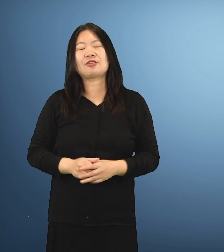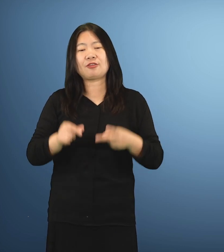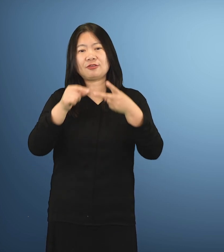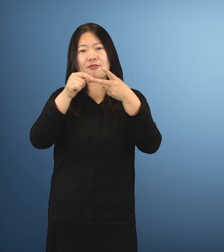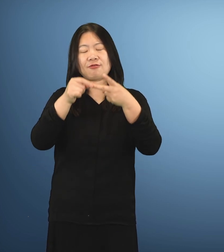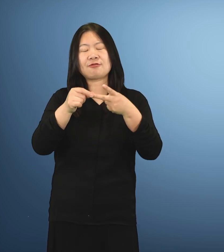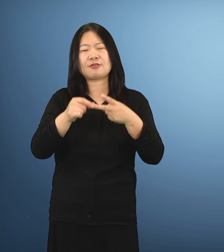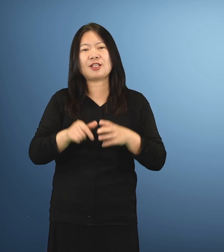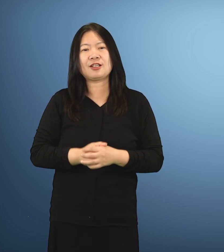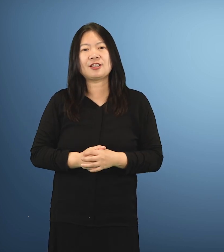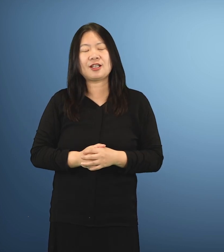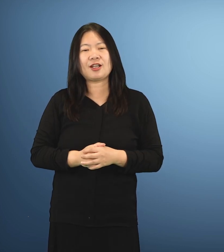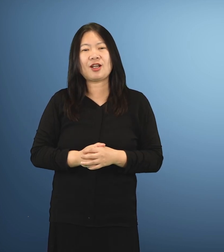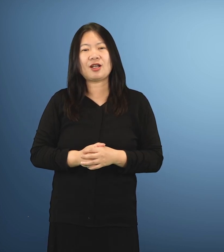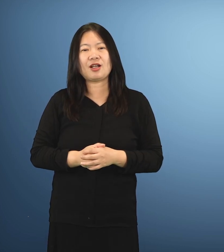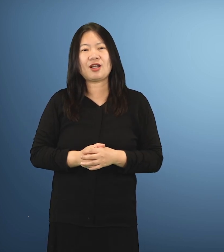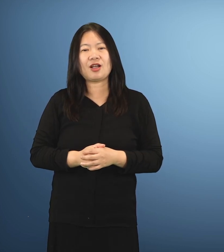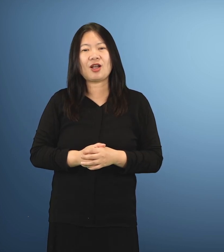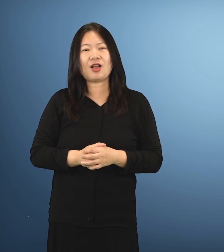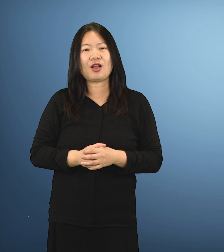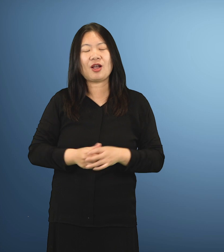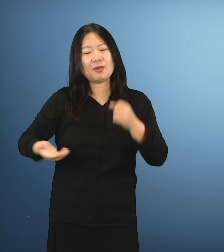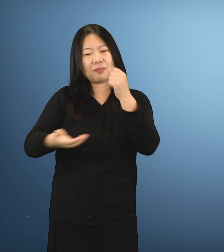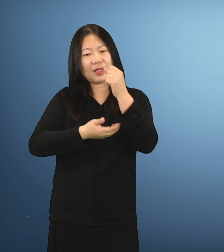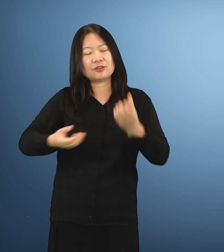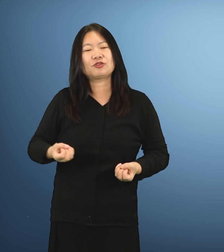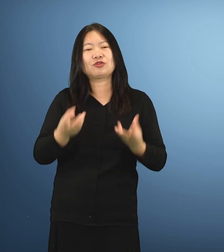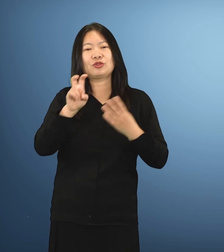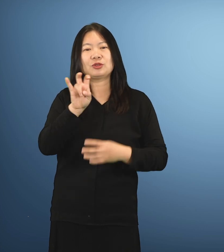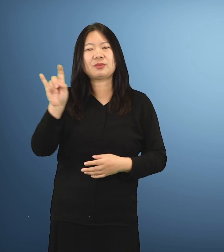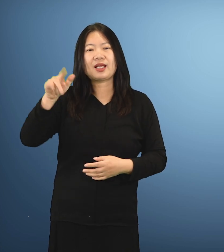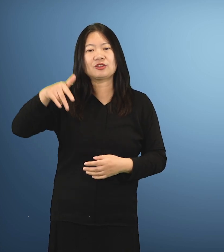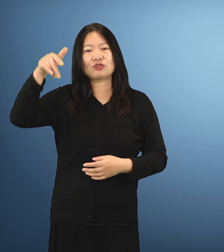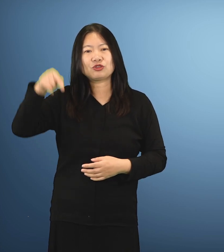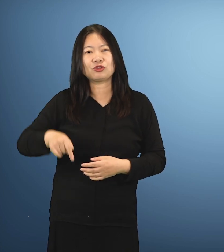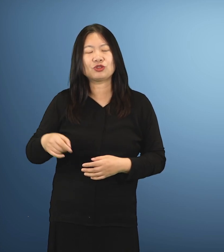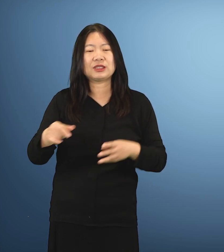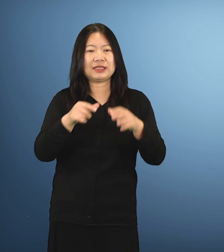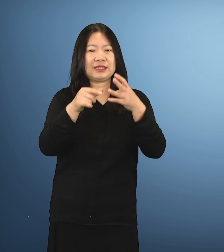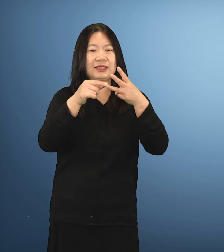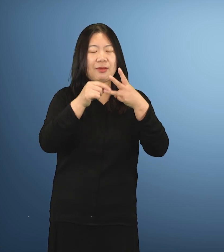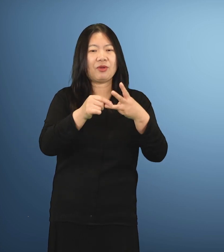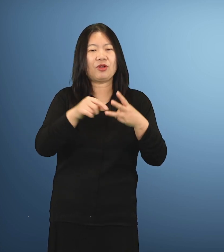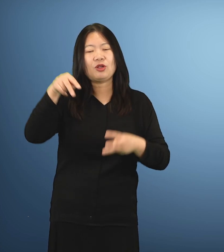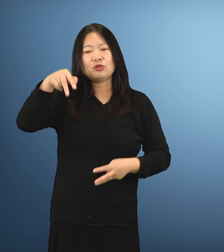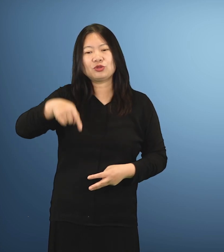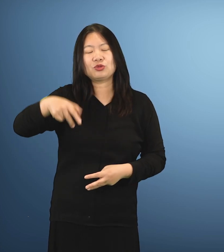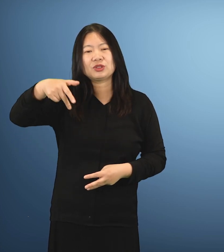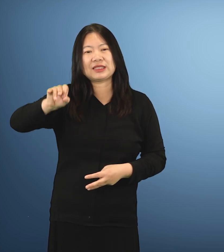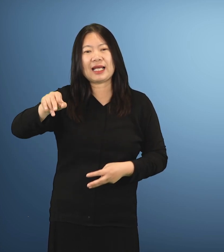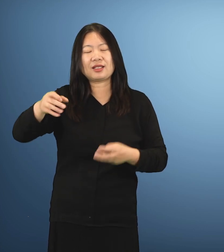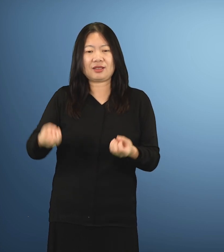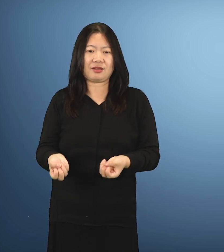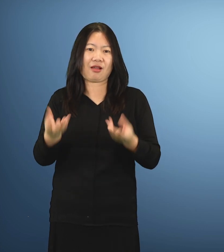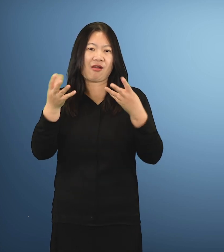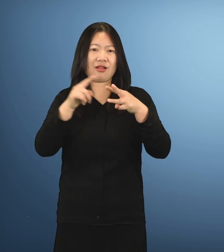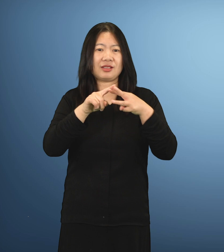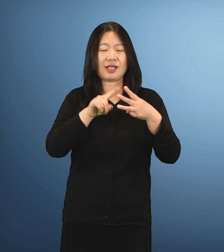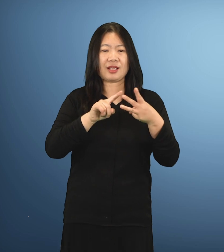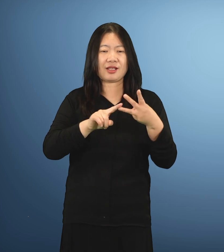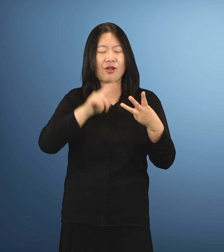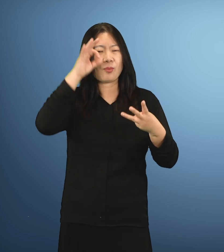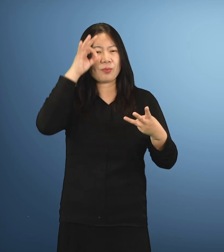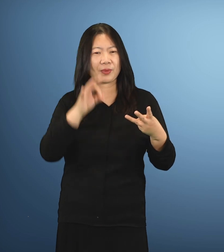두 번째, 맥추절. 세 번째, 수장절입니다. 그런데 이 세